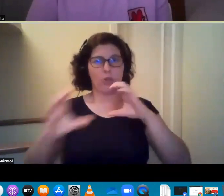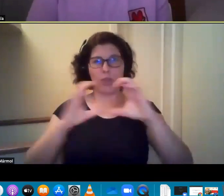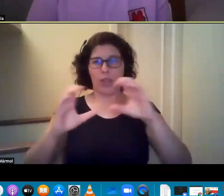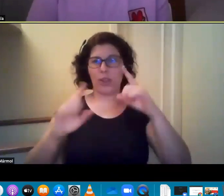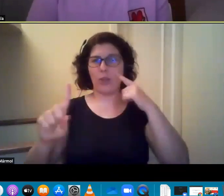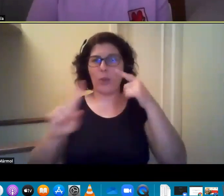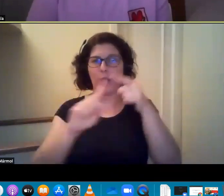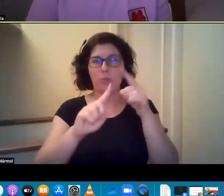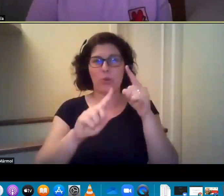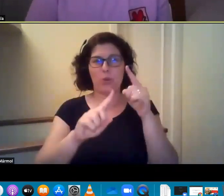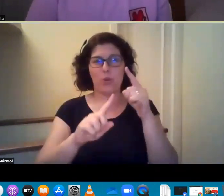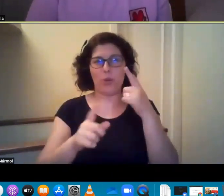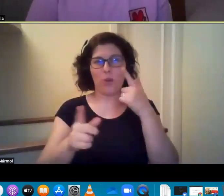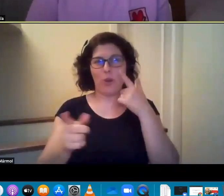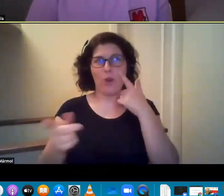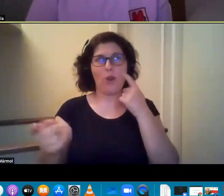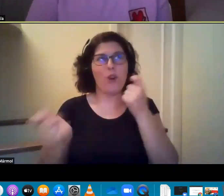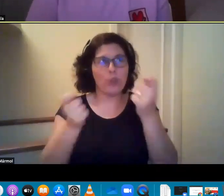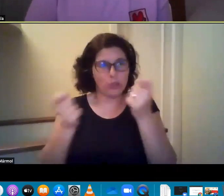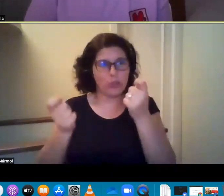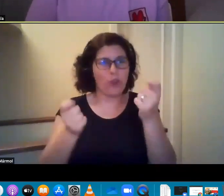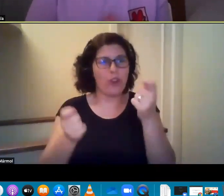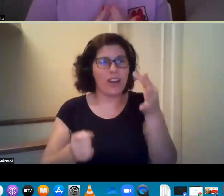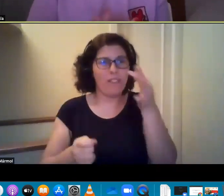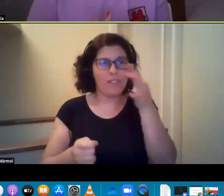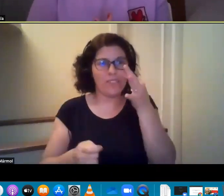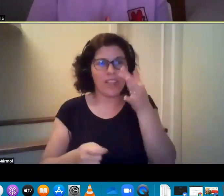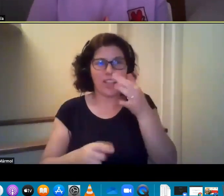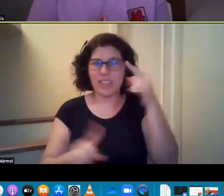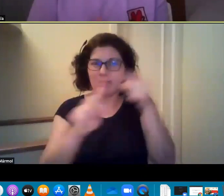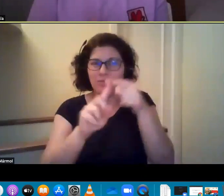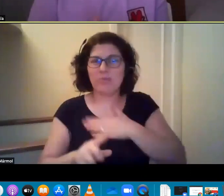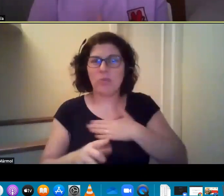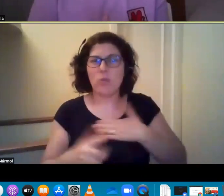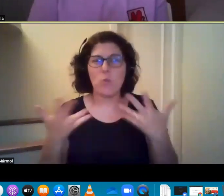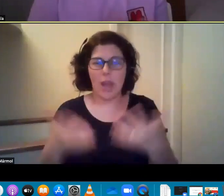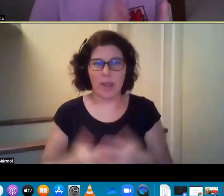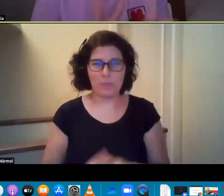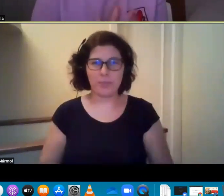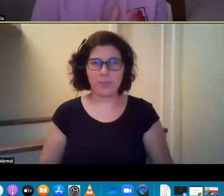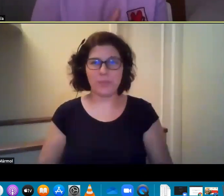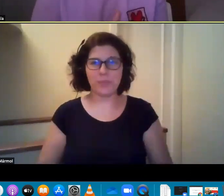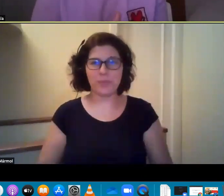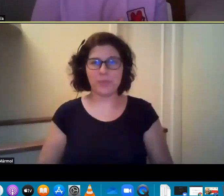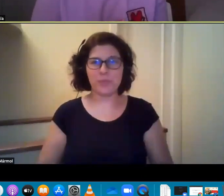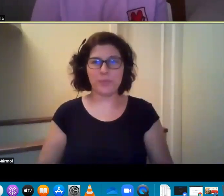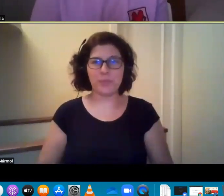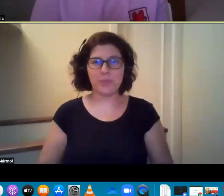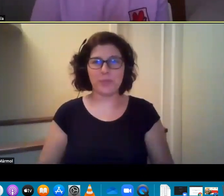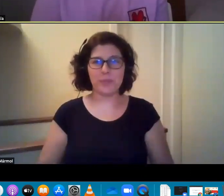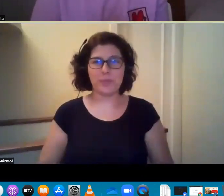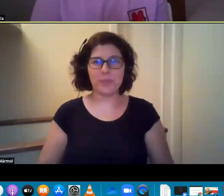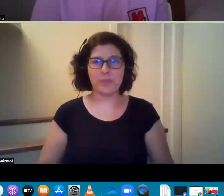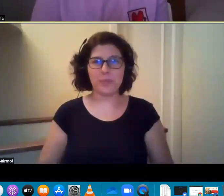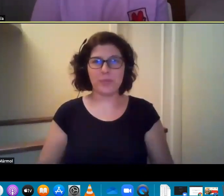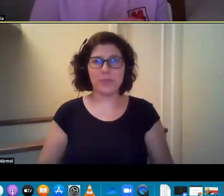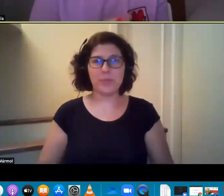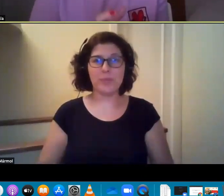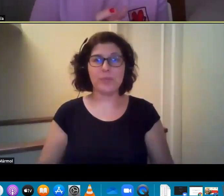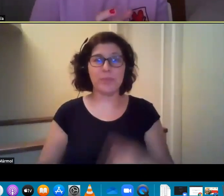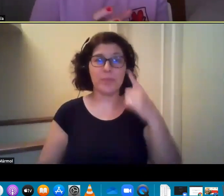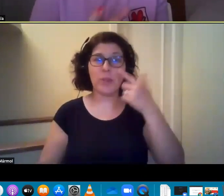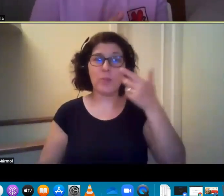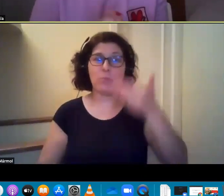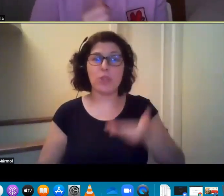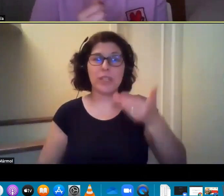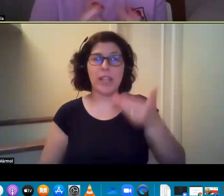que realmente queremos. Sobre todo también es importante, en cuanto a estas habilidades de comunicación, poder